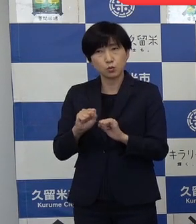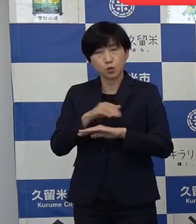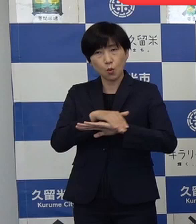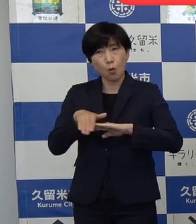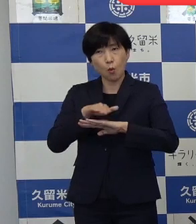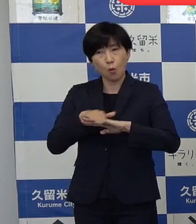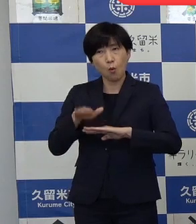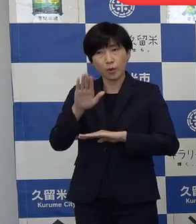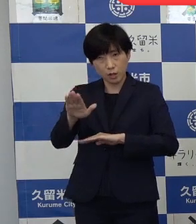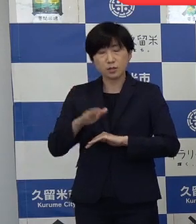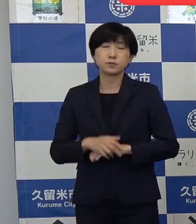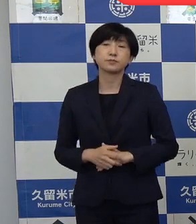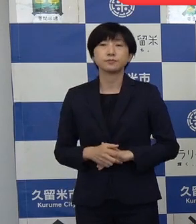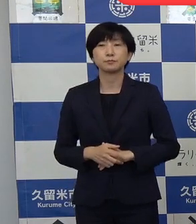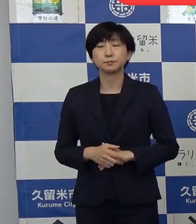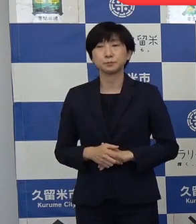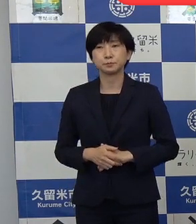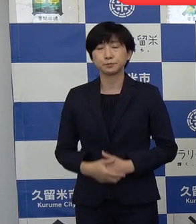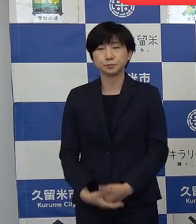拡大をしております。